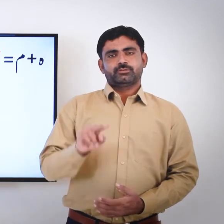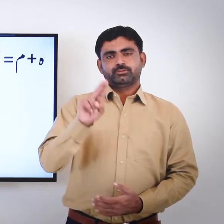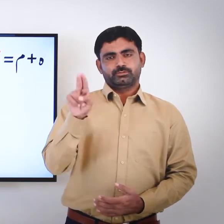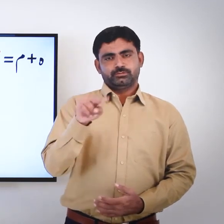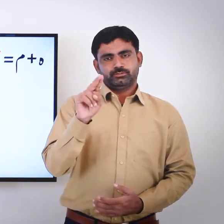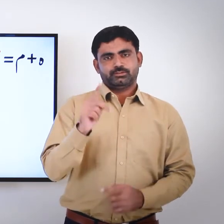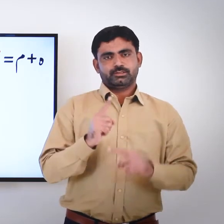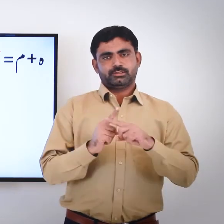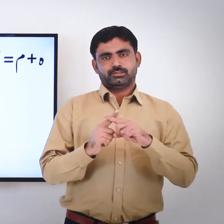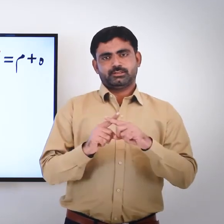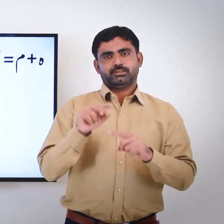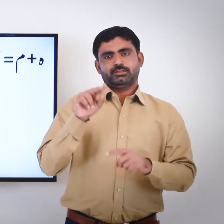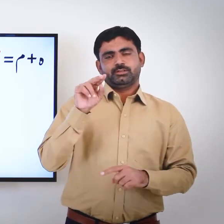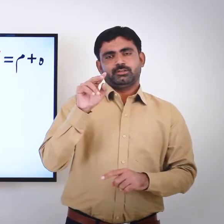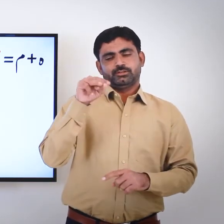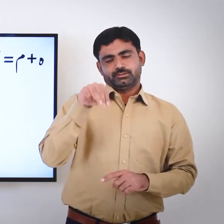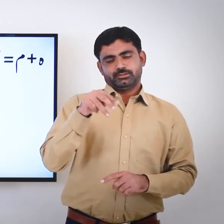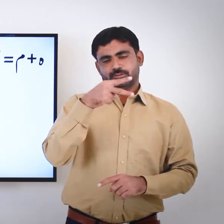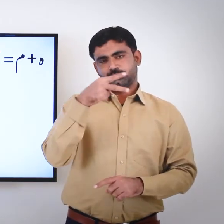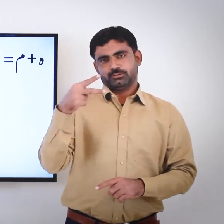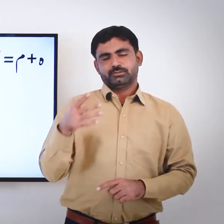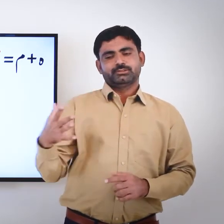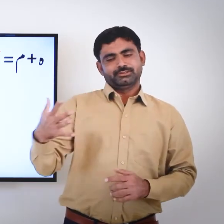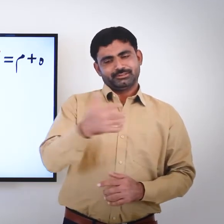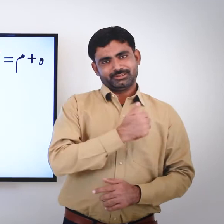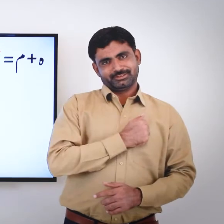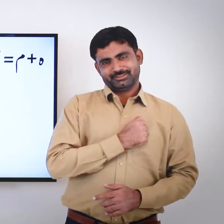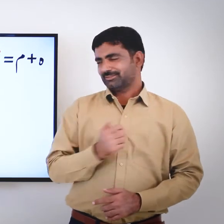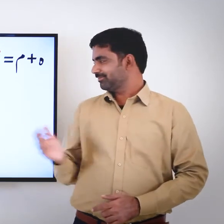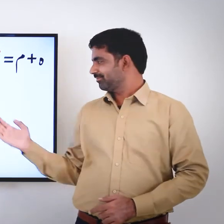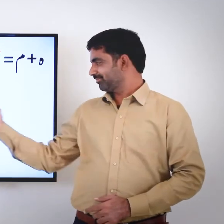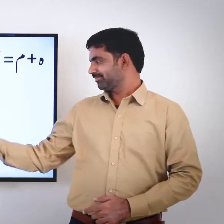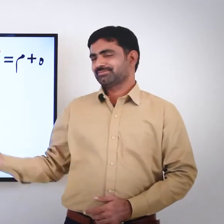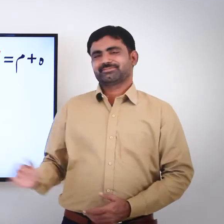ہے جمع میم ہم۔ یہ دیکھیے،